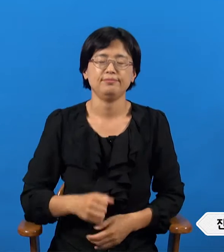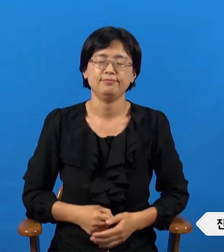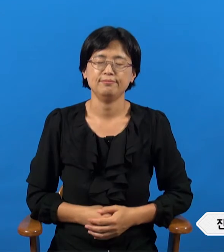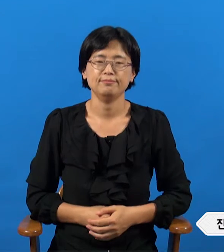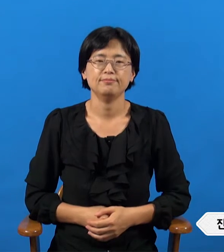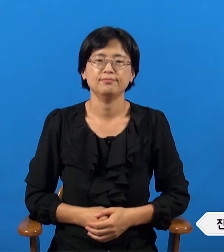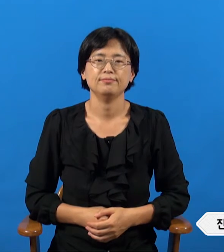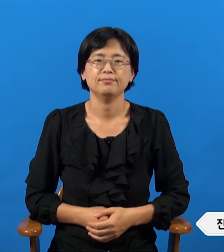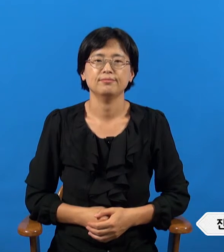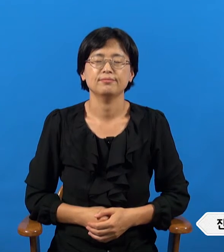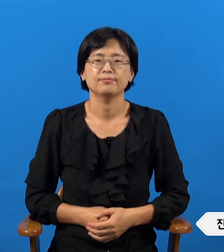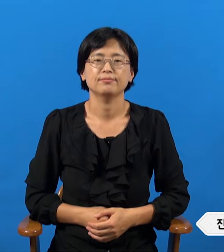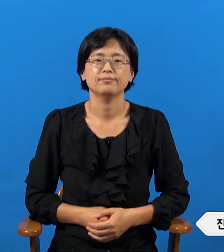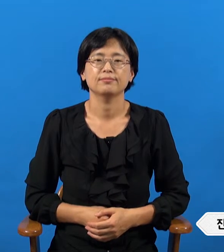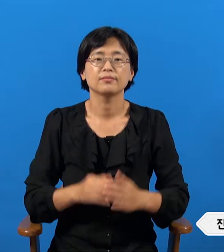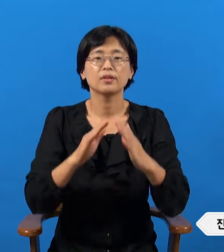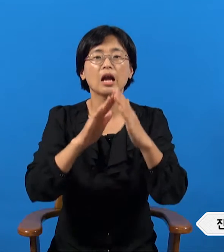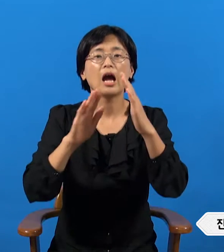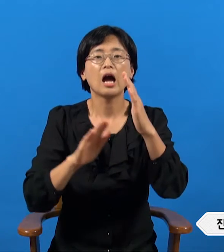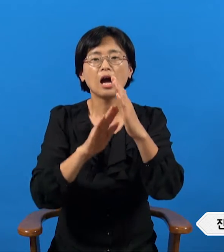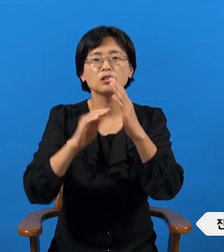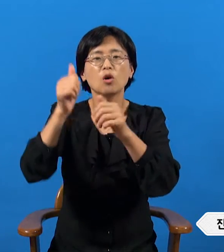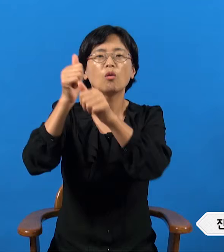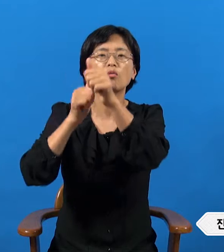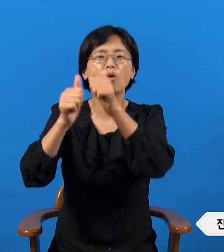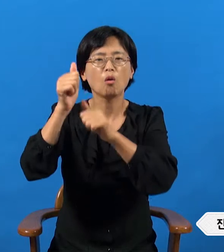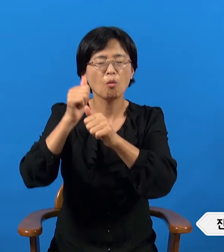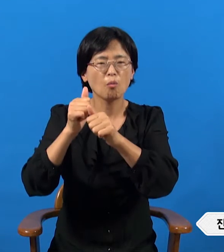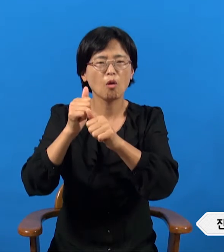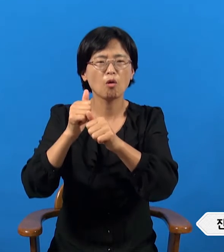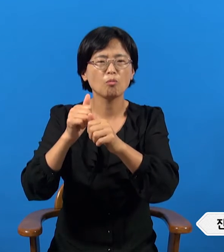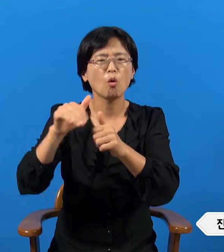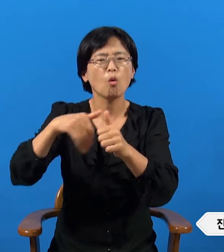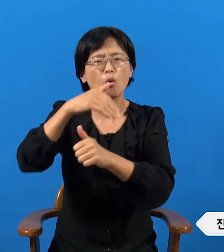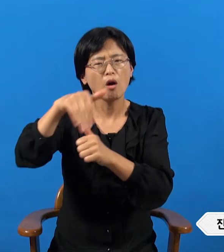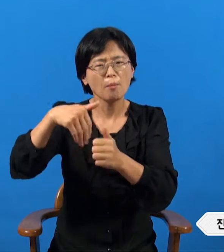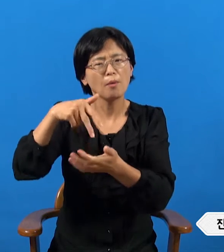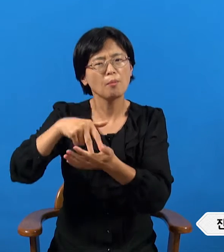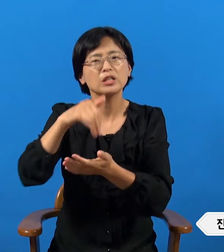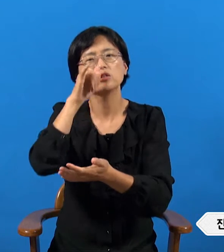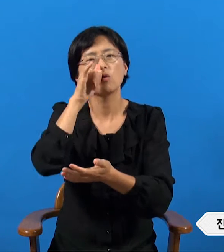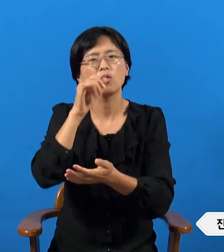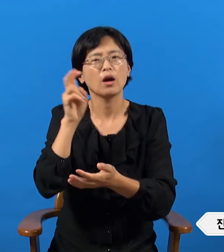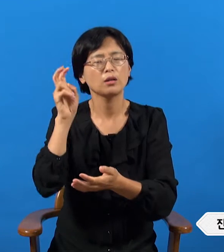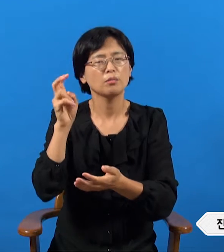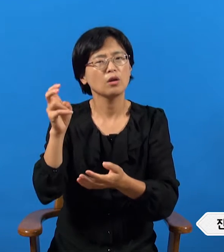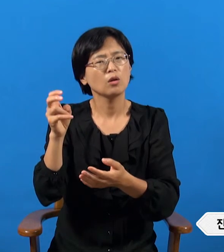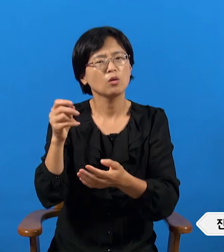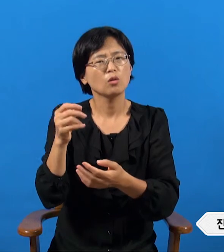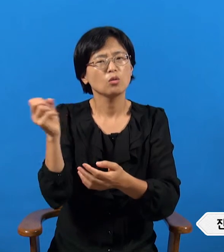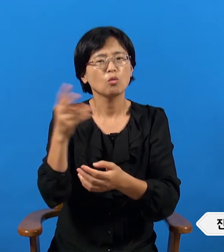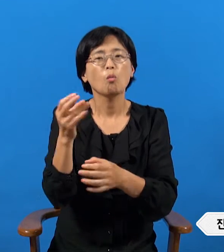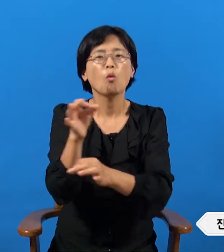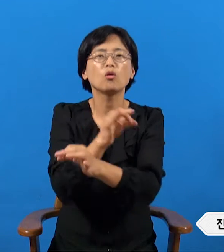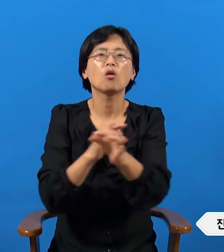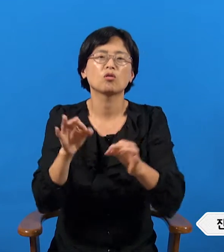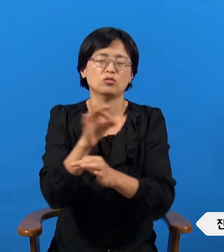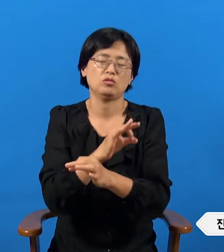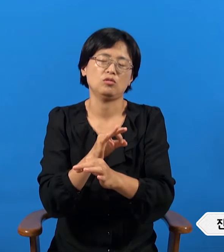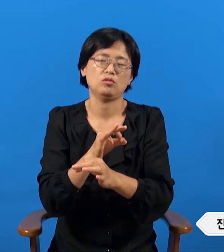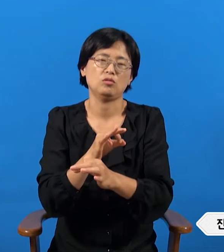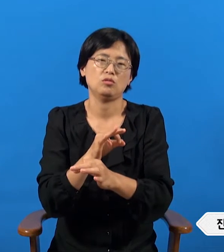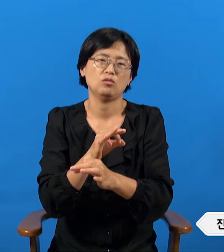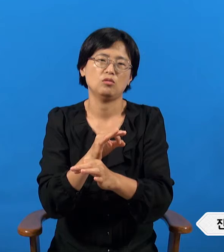모습을 발견하기도 합니다. 가정 내력일 수도 있습니다. 아니, 내 경제적 상황일 수도